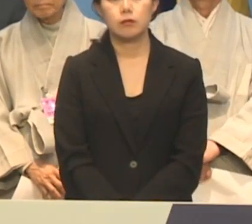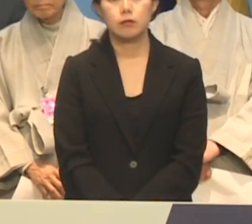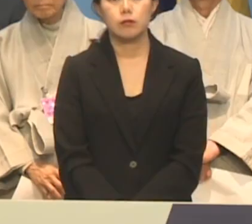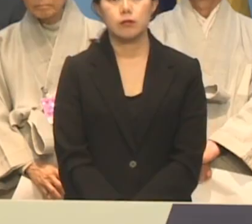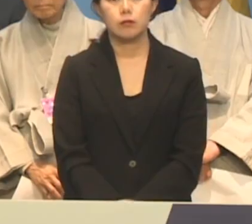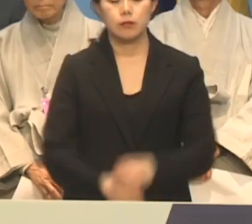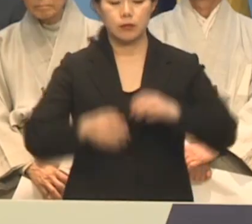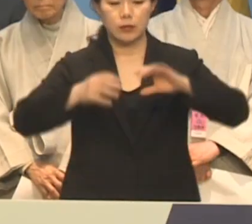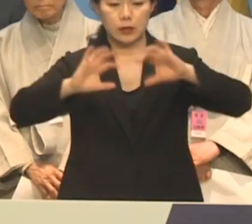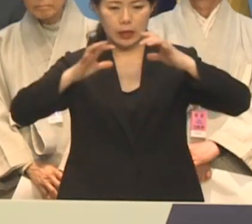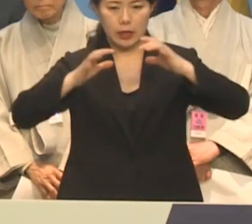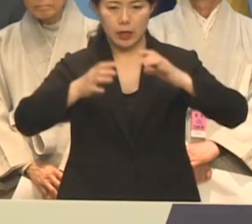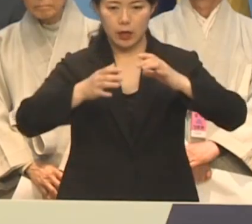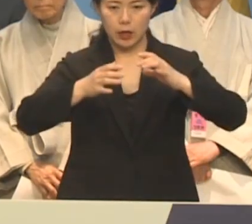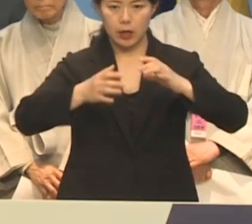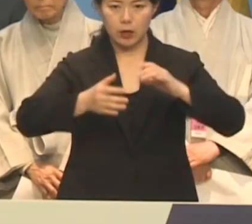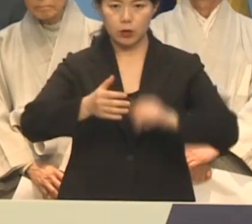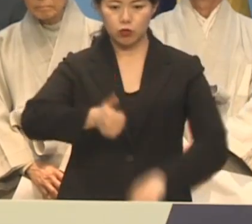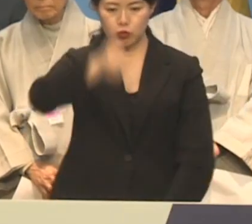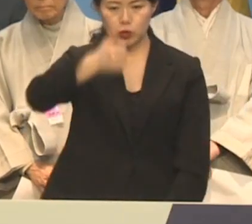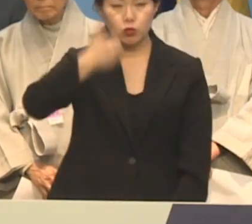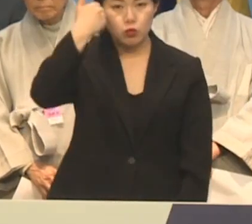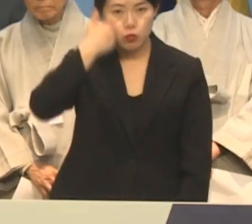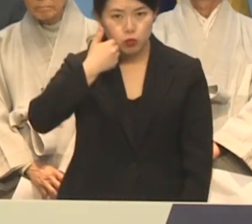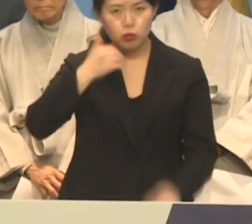물론 나라의 주권자는 국민입니다.